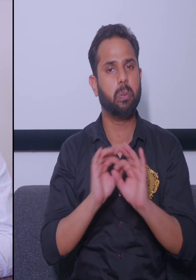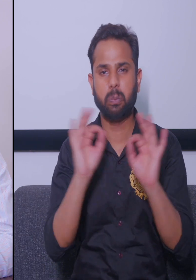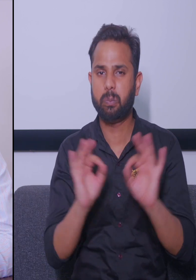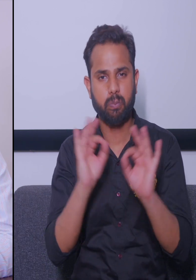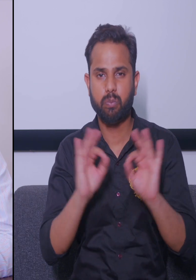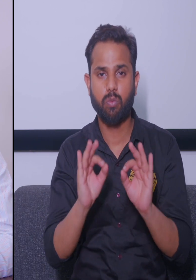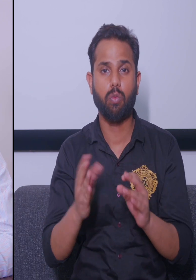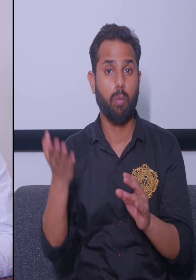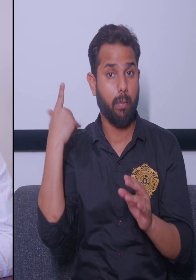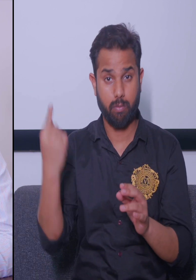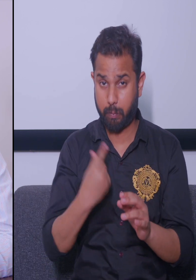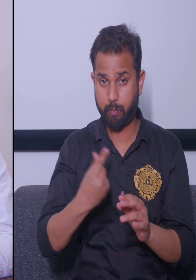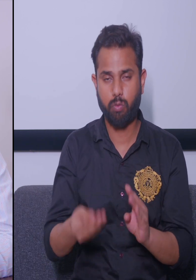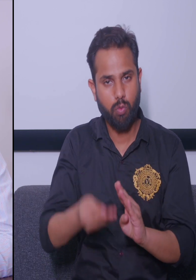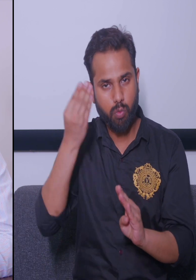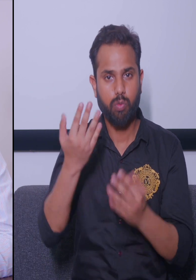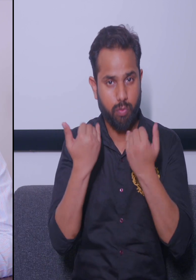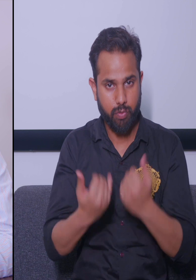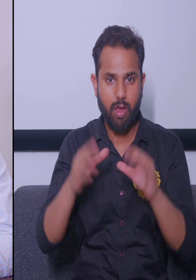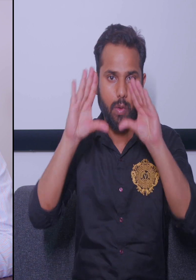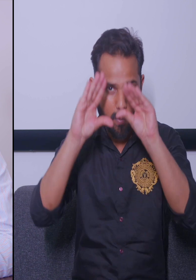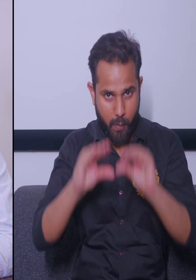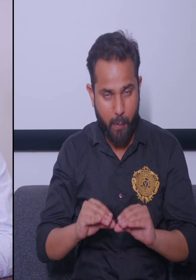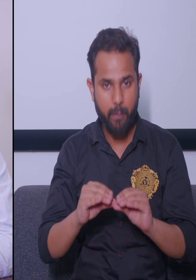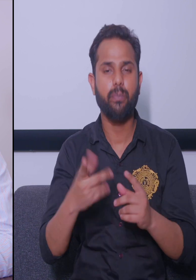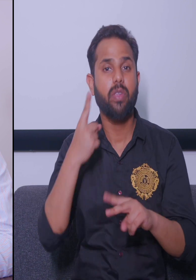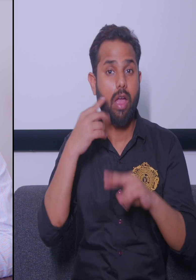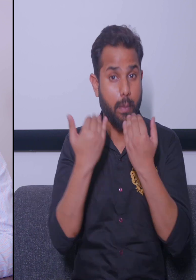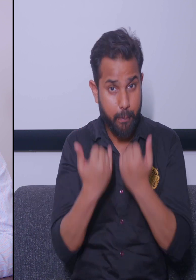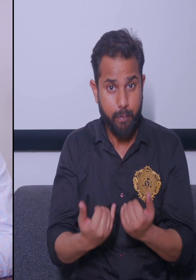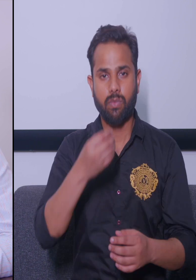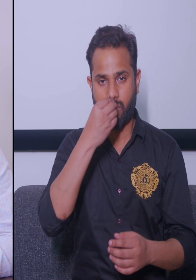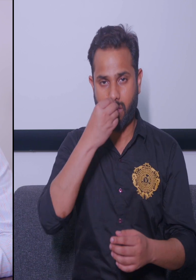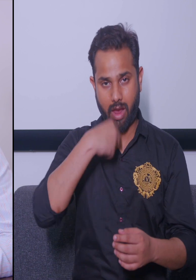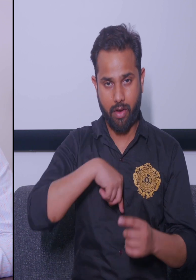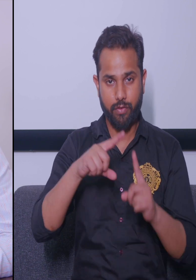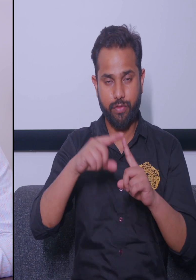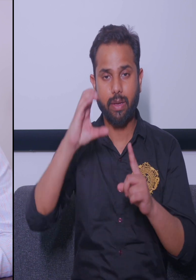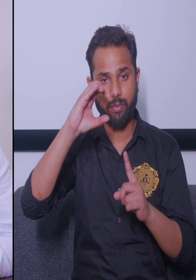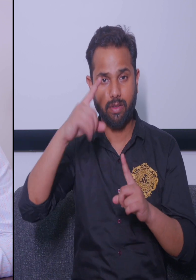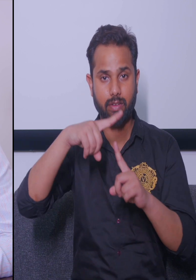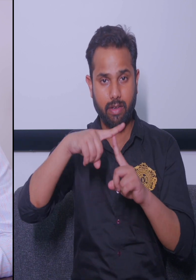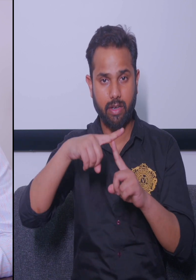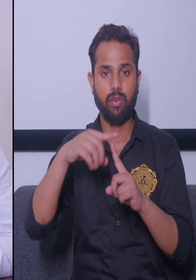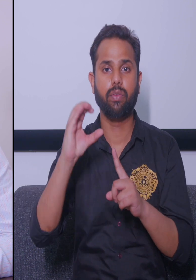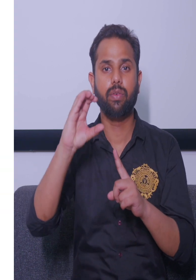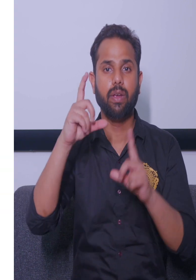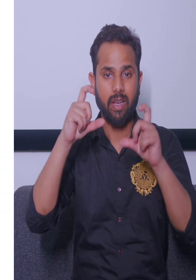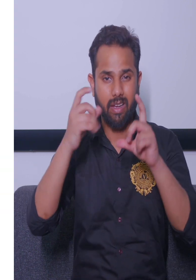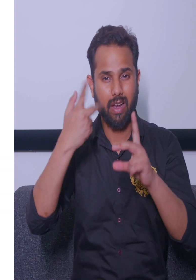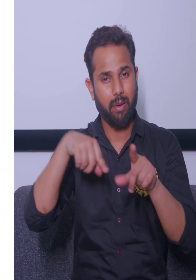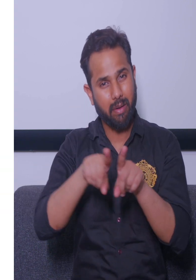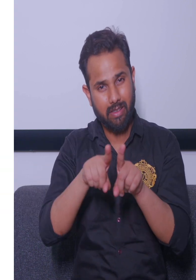है और पेप्टिक अल्सर डिजीज़ के लिए अब अपर जीआई एंडोस्कोपी ही मेन टेस्ट है। एंडोस्कोपी में आपके डॉक्टर एक